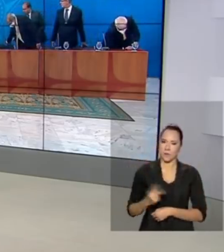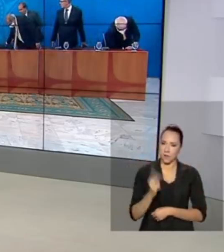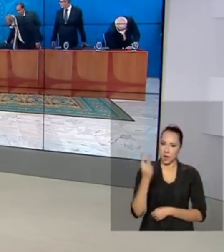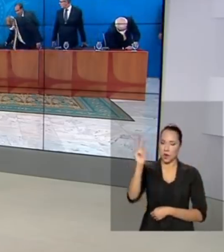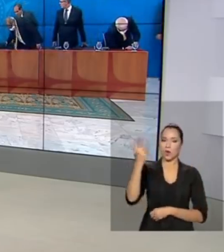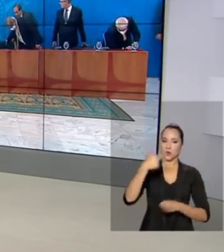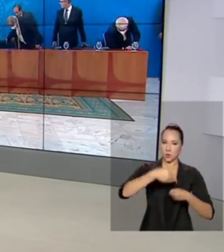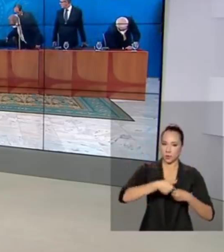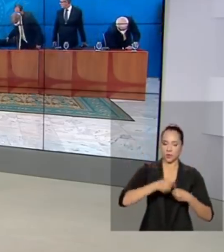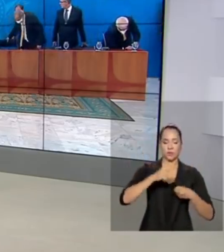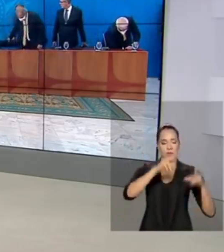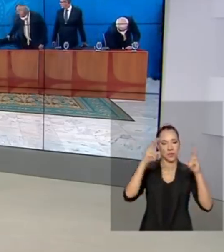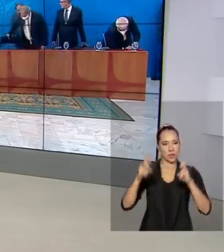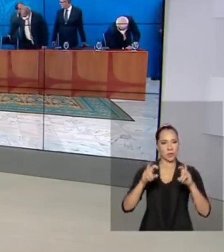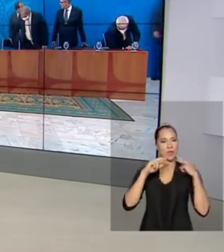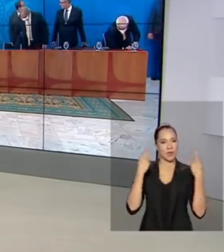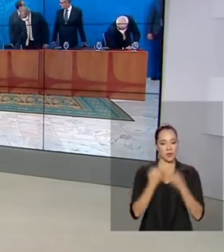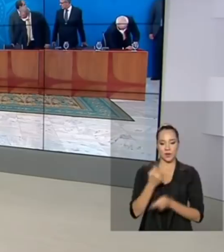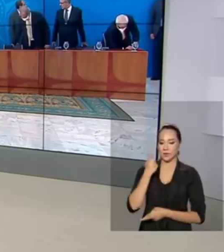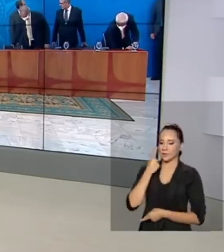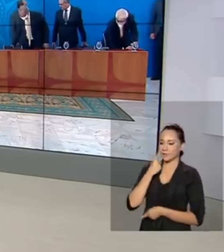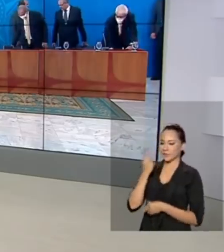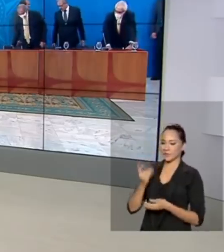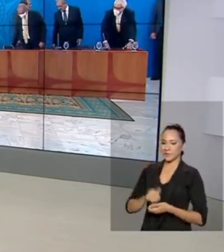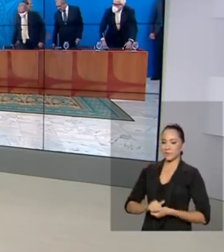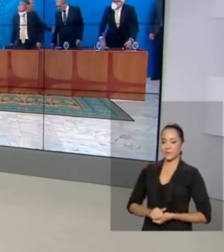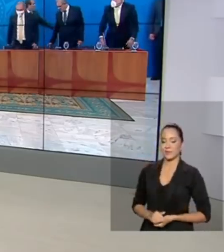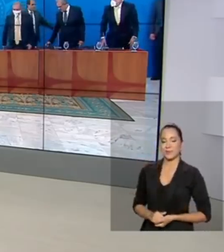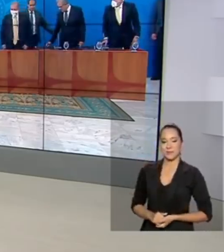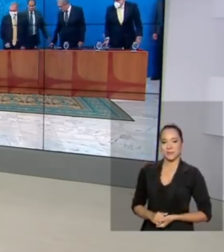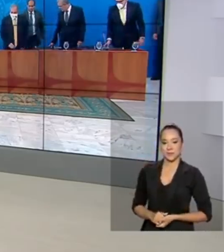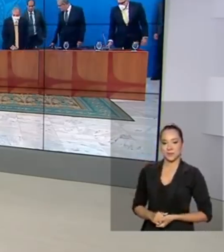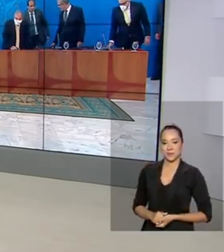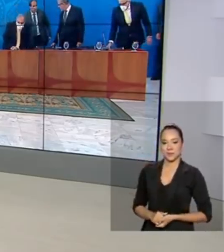foi um dos temas dessa reunião. Nós vamos acompanhar.